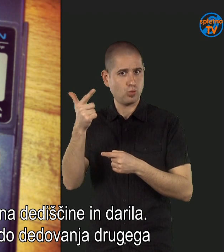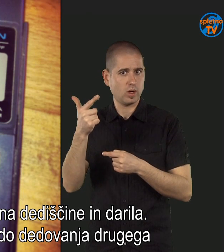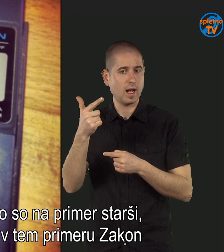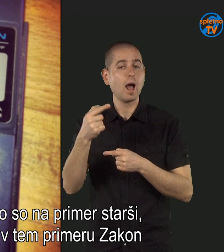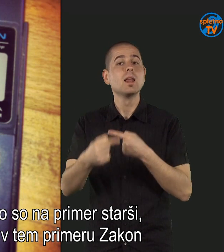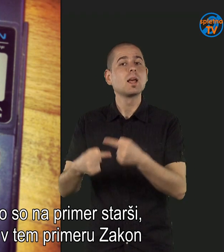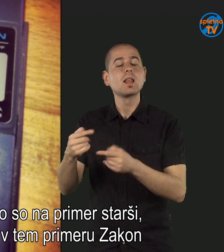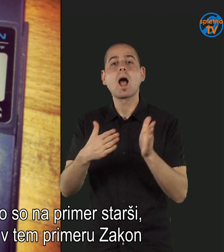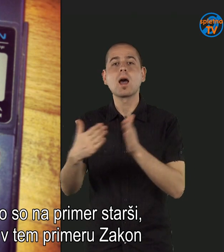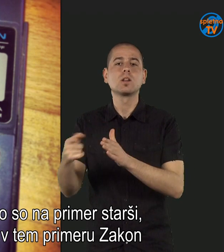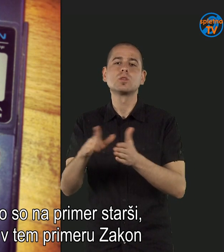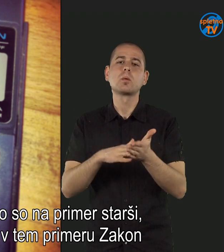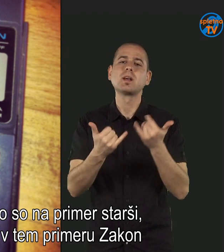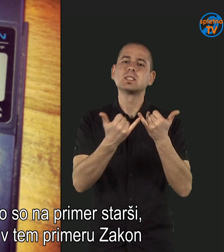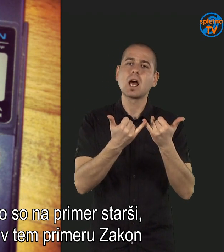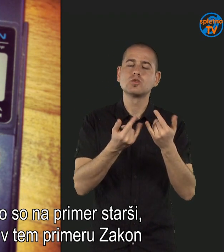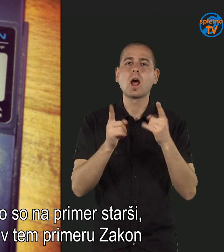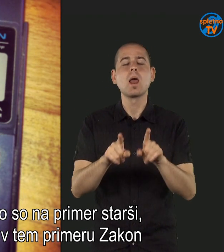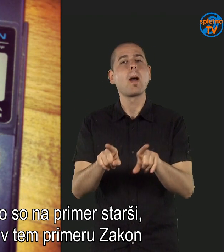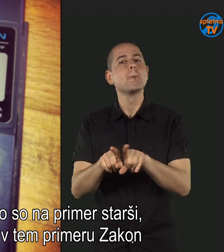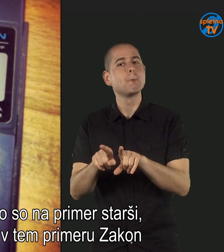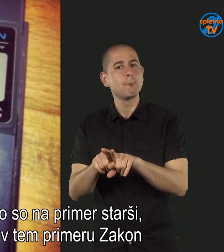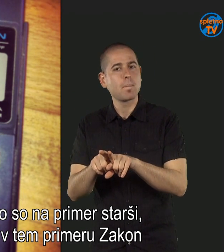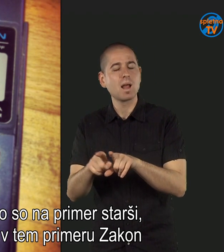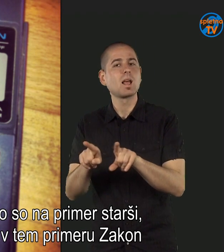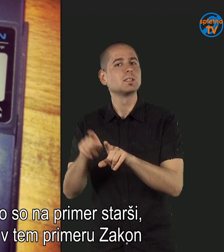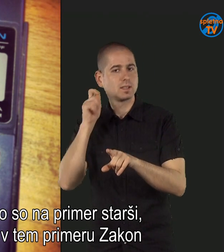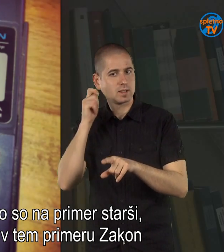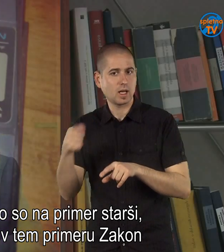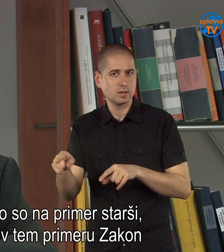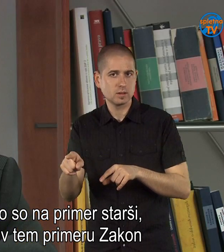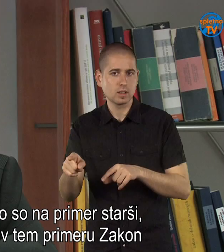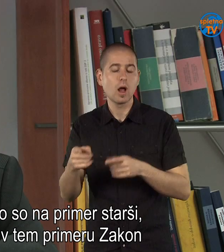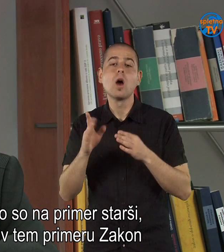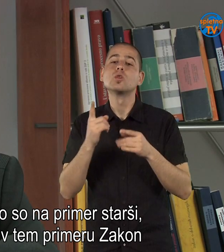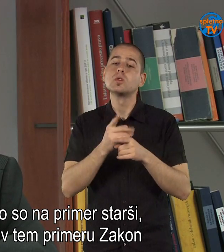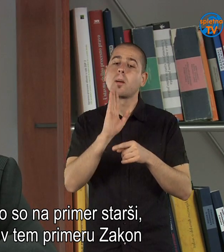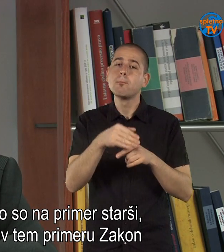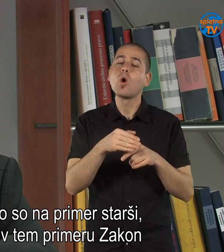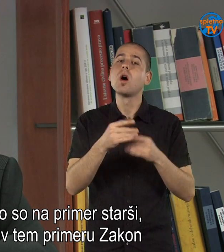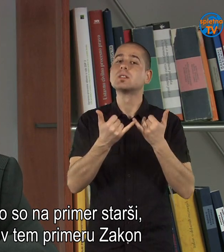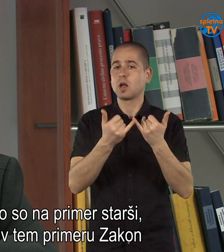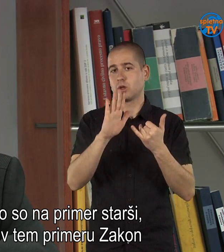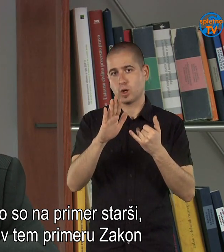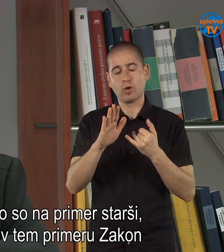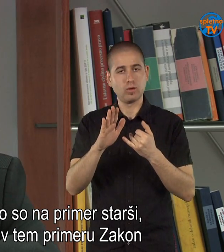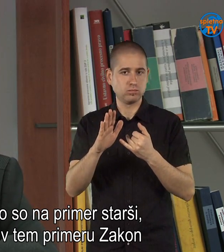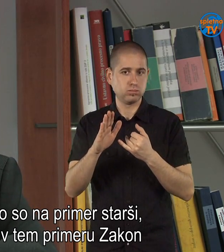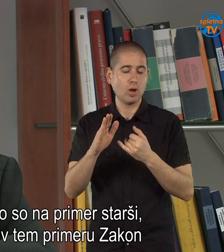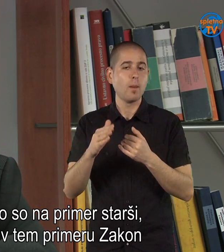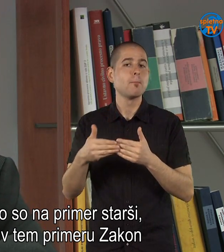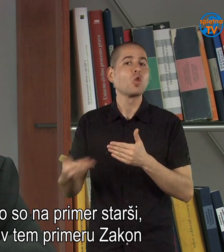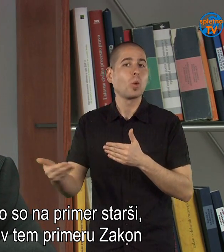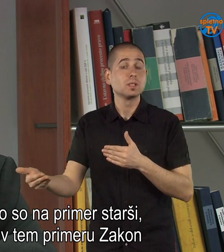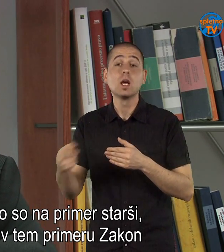drugega dednega reda, to so na primer starši ali pa bratje oziroma po starših njihovi potomci, se pravi bratje,